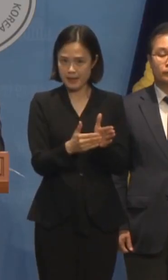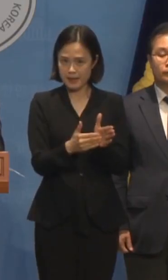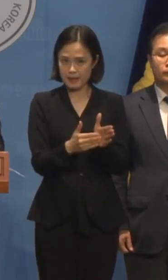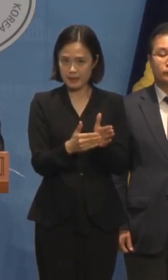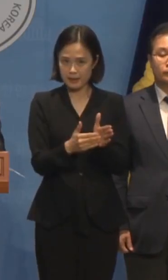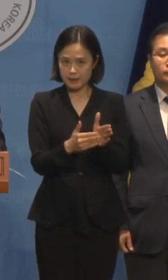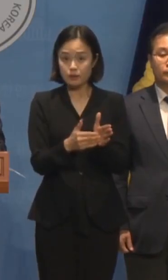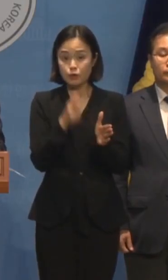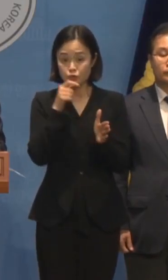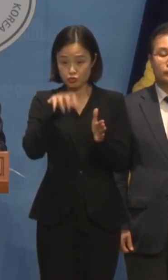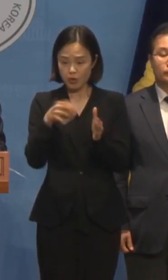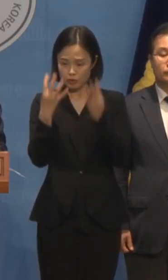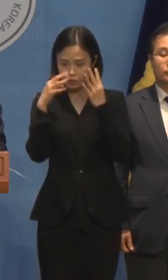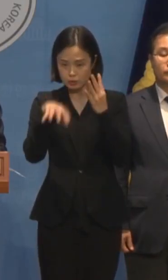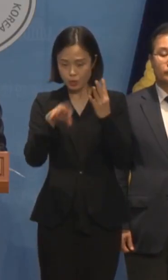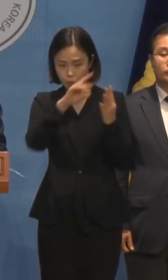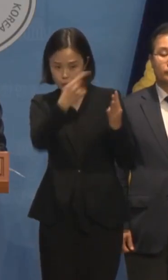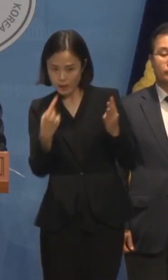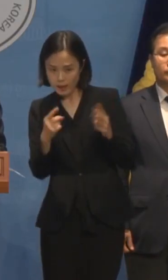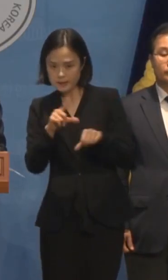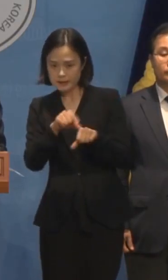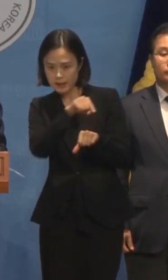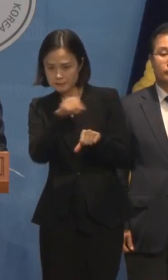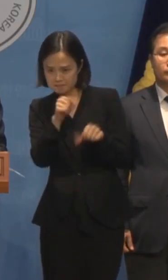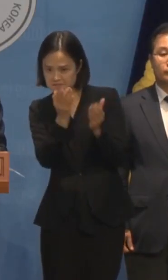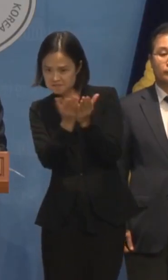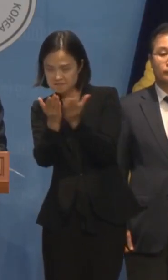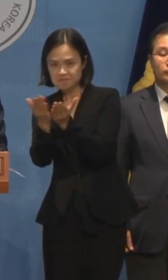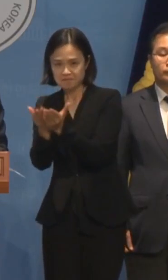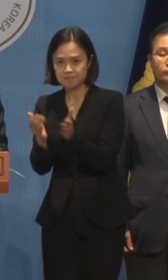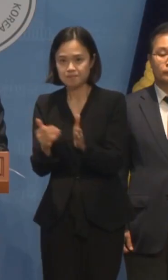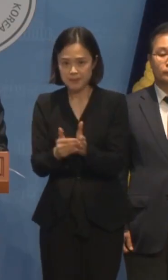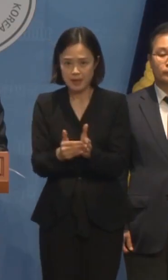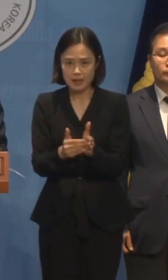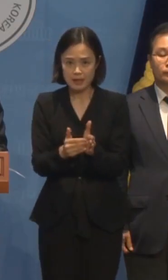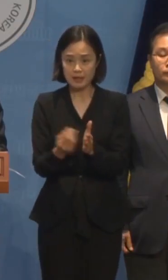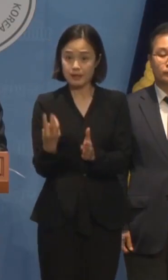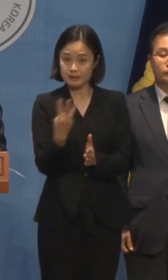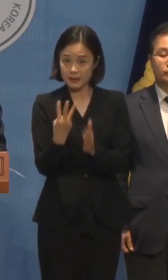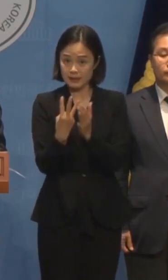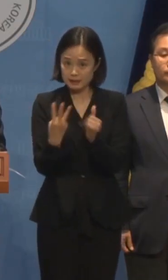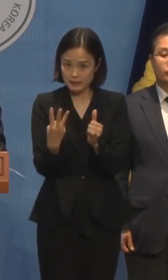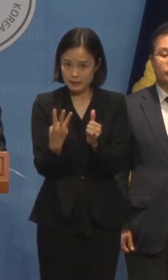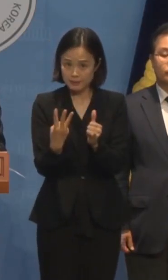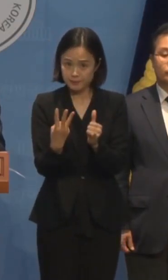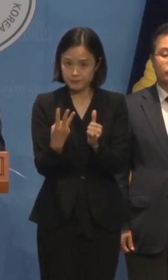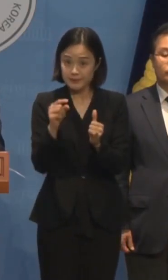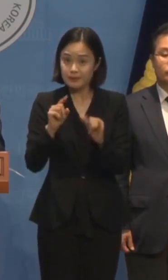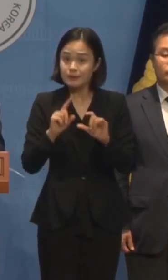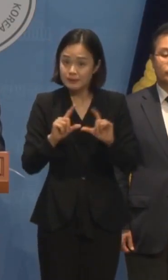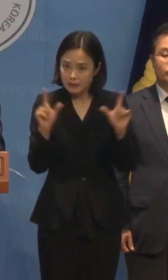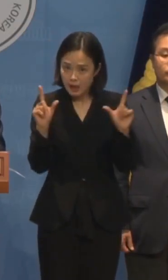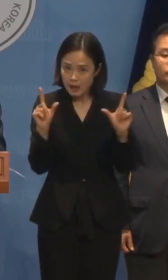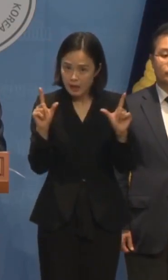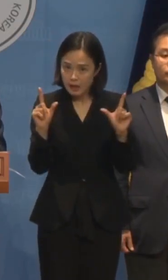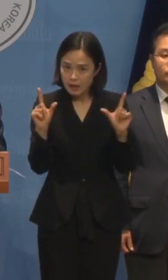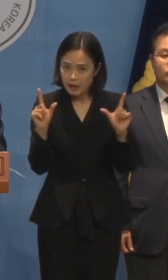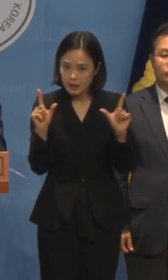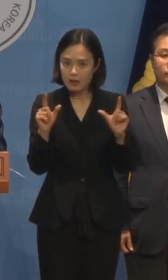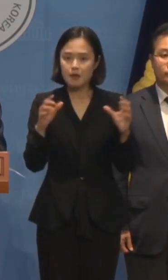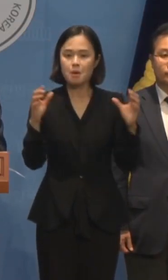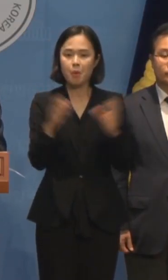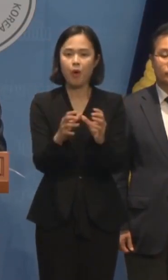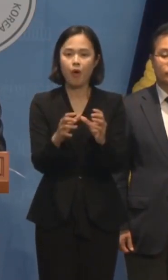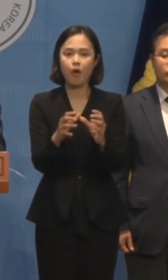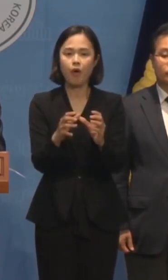같습니다. 공범 관계인 김성태, 박용철, 이화영 세 사람이 같은 날, 같은 시간, 같은 장소에 모인 것